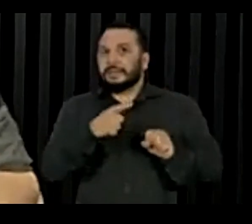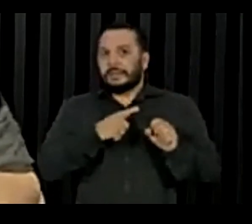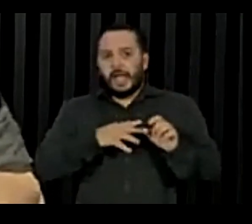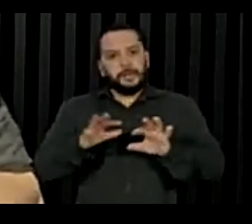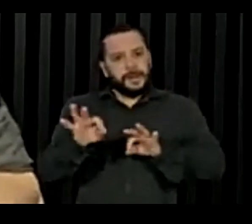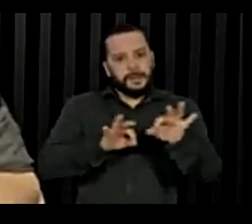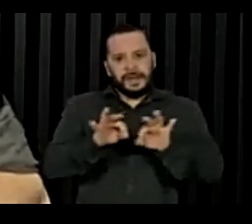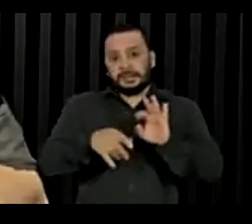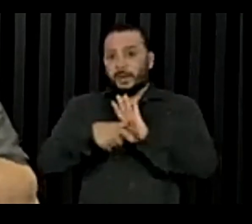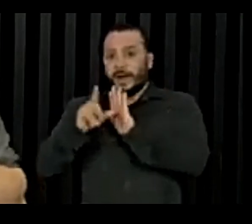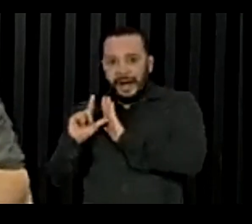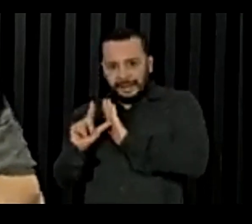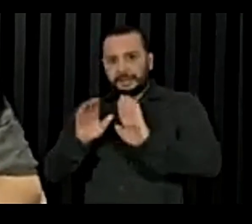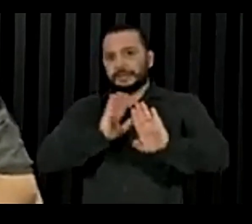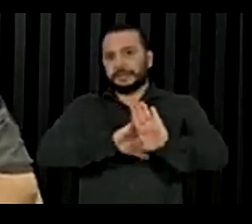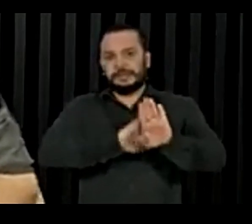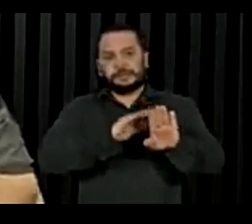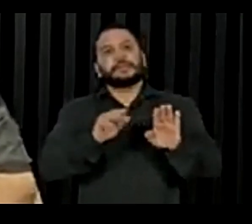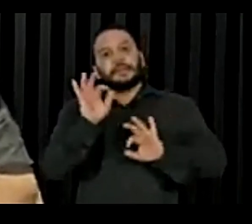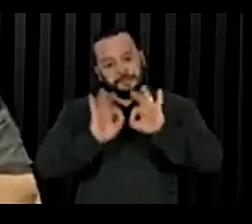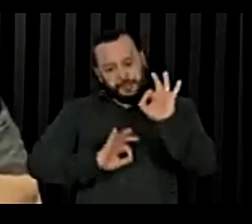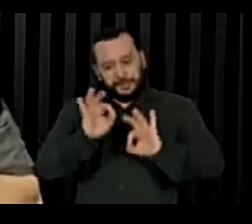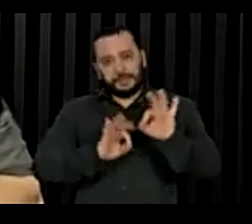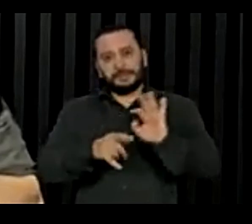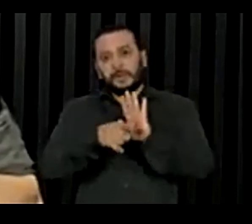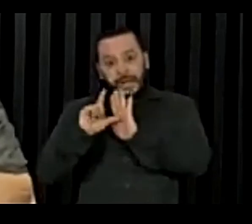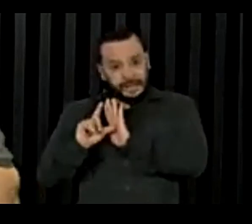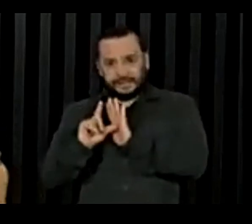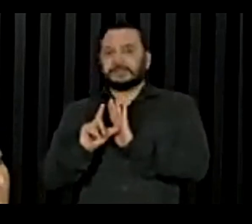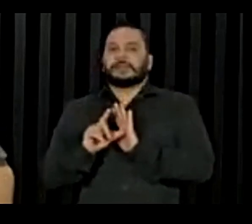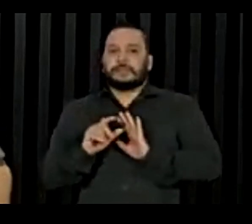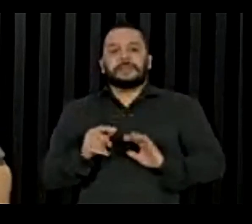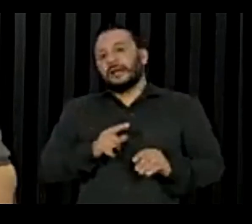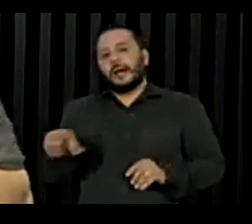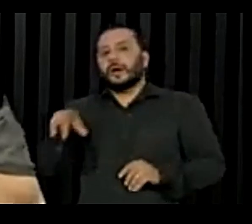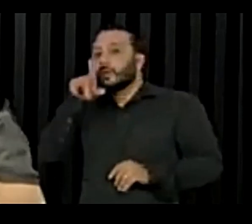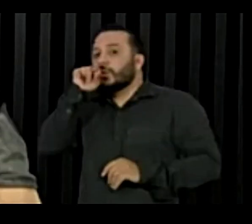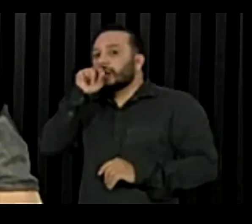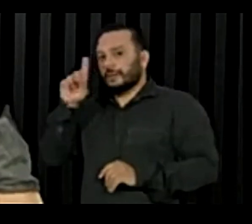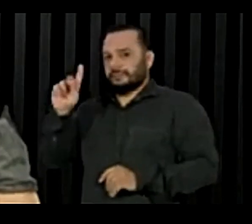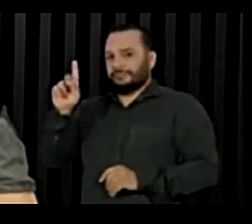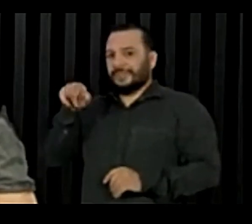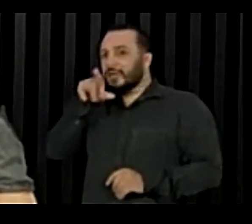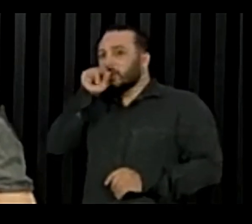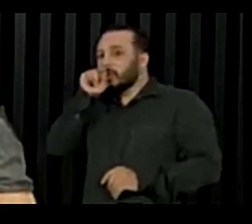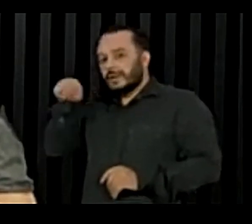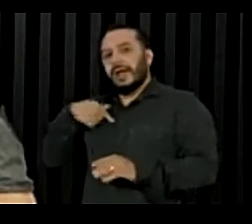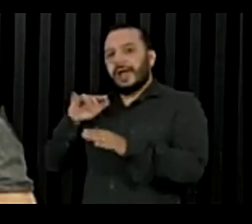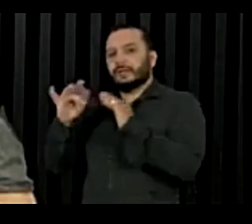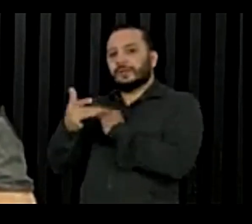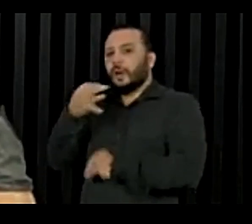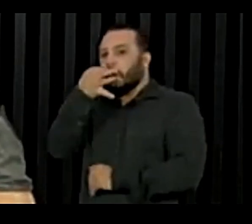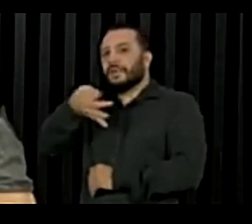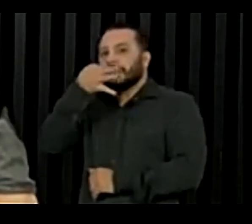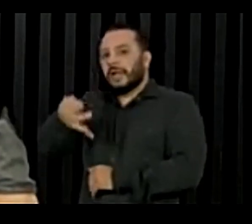preparação por trás. Há toda uma empresa por trás. Já no Twitter, não. O Twitter é uma rede social de opinião, onde eu simplesmente coloco